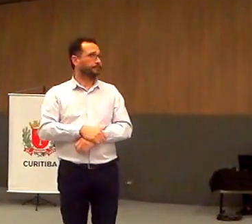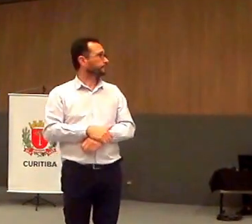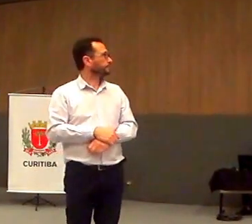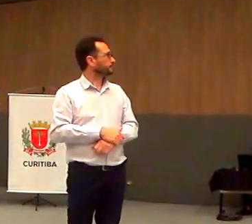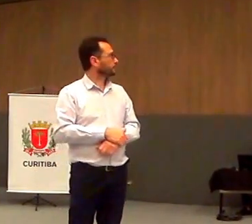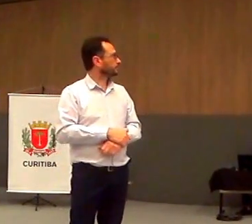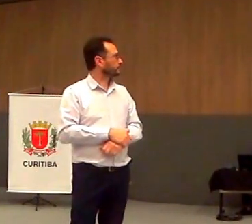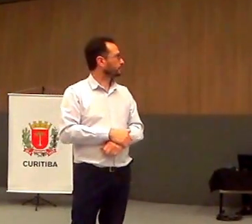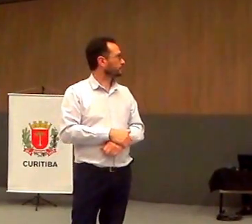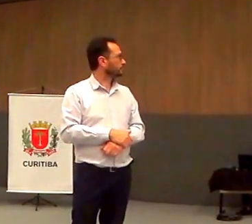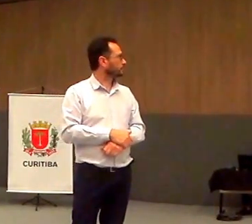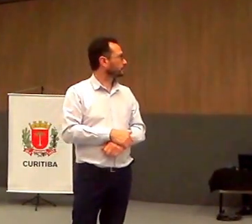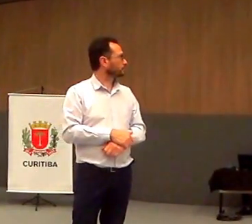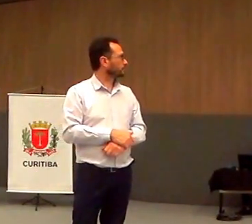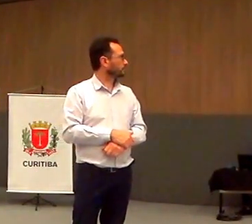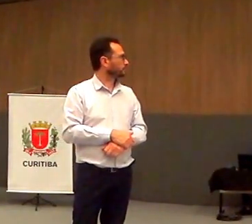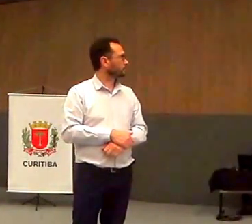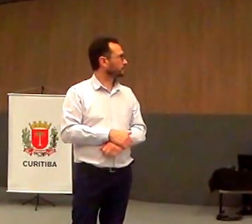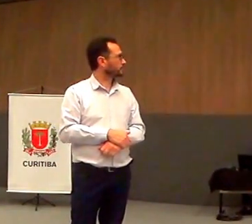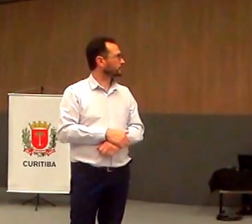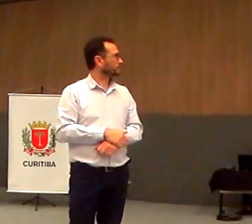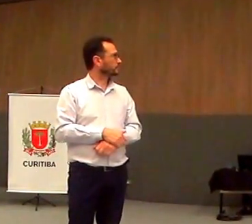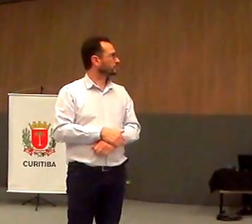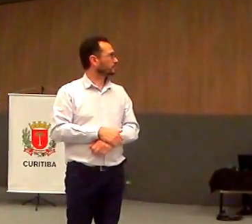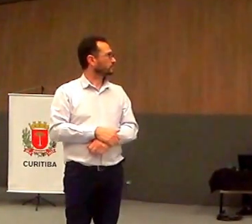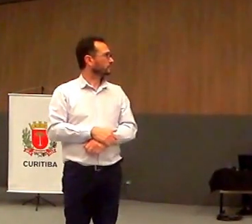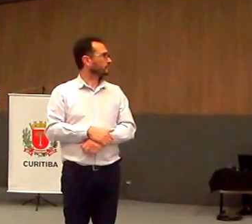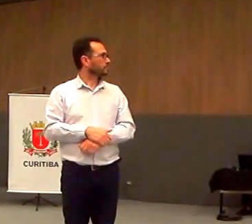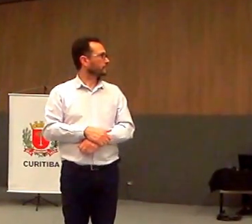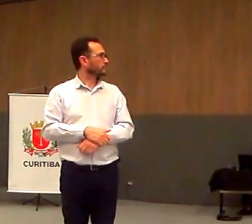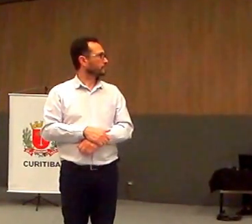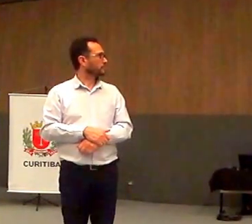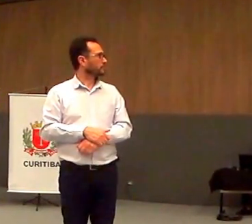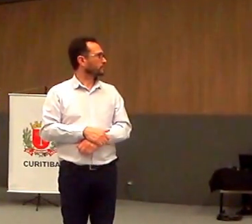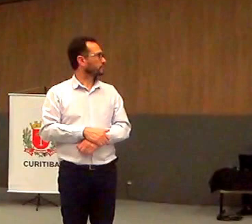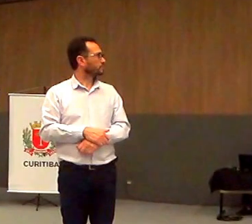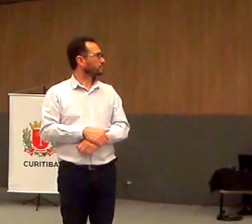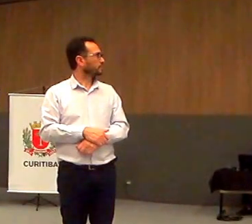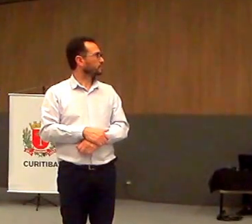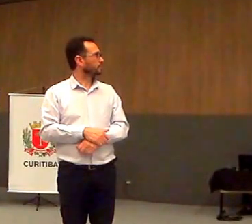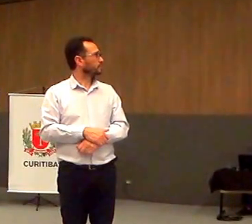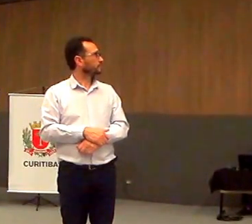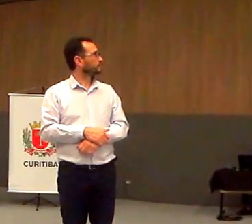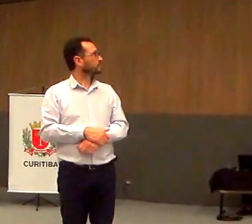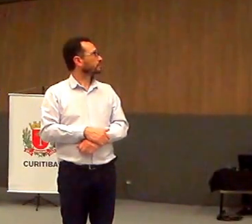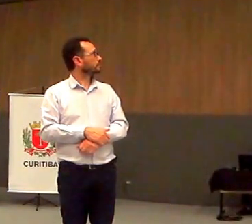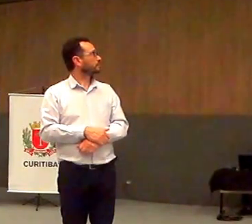Não vou mencionar aqui, mas são praticamente todas as dioceses que estão presentes.